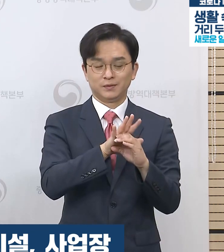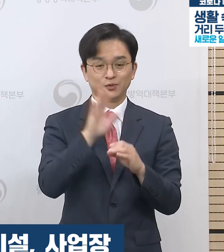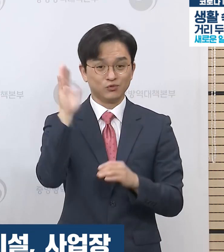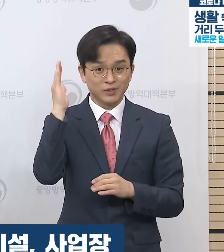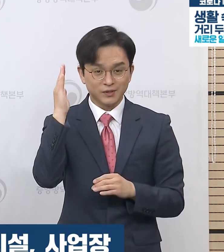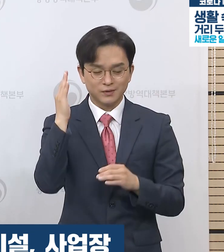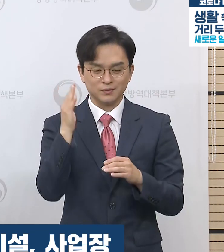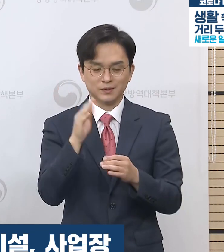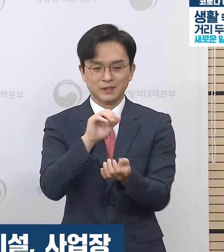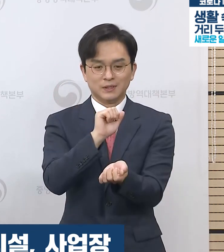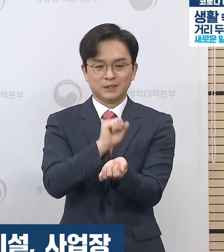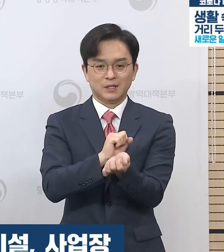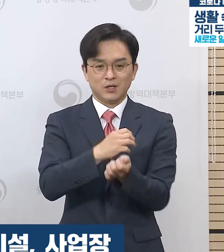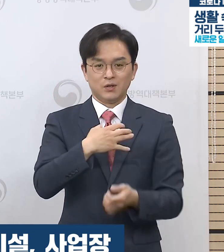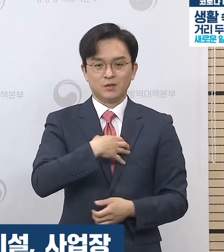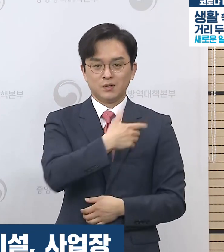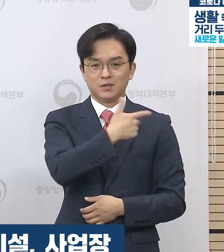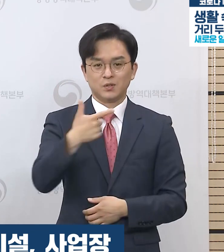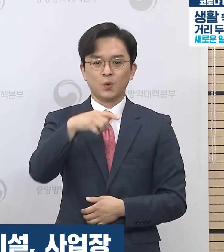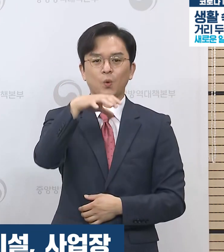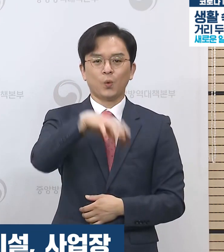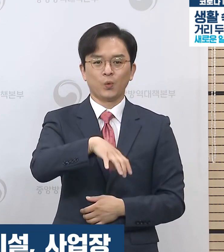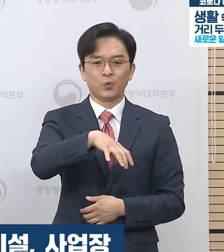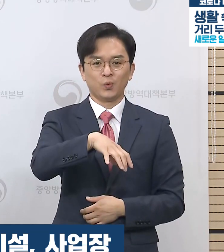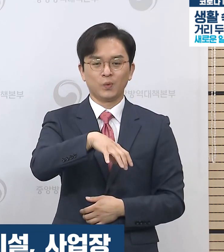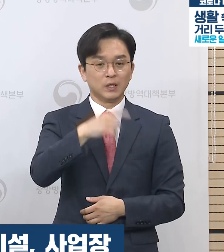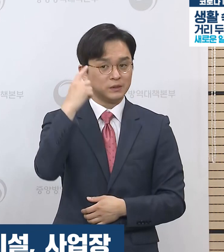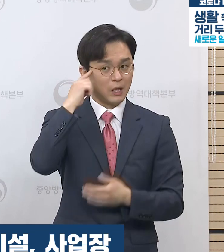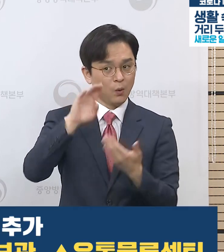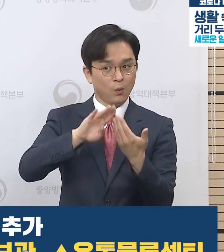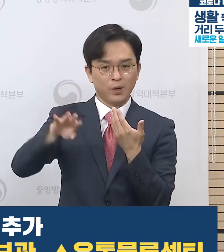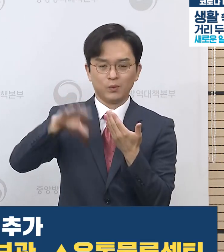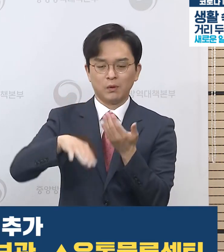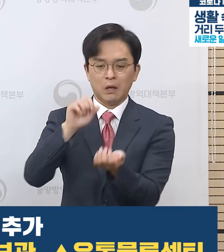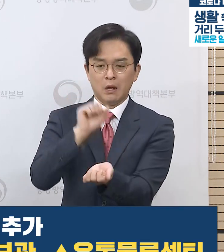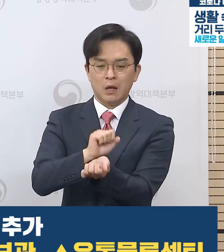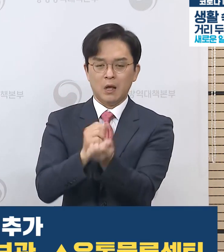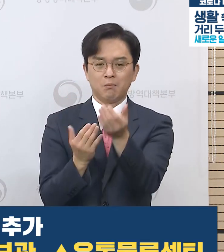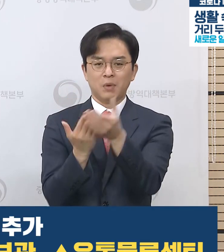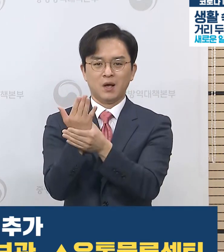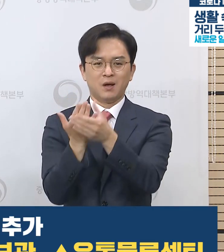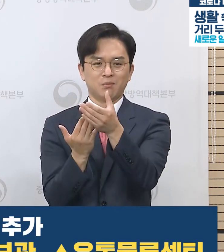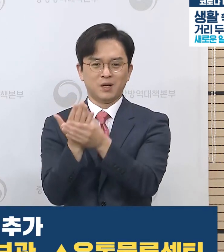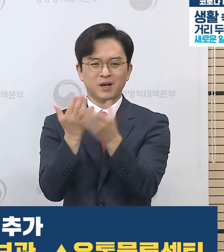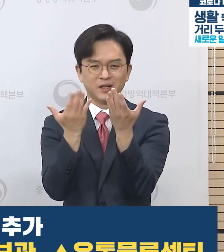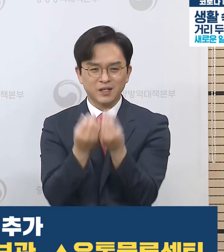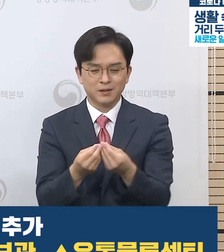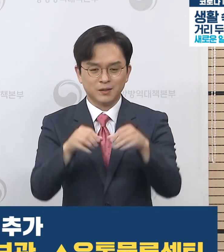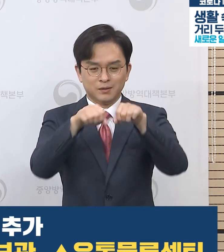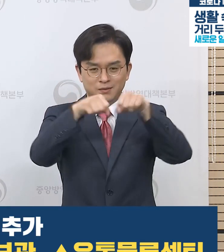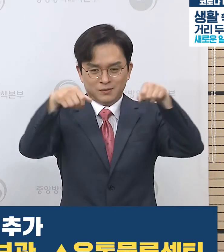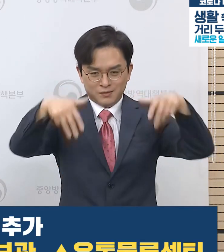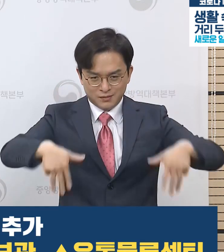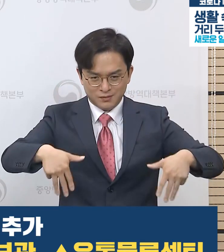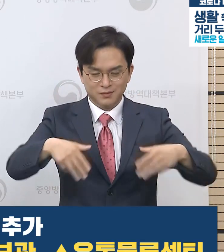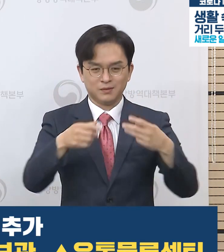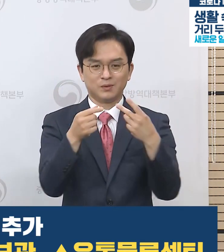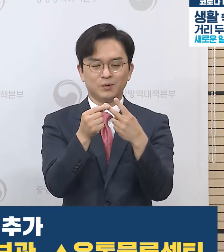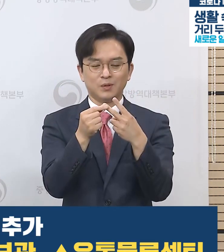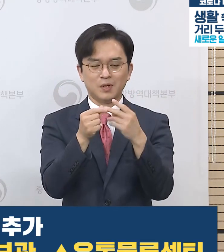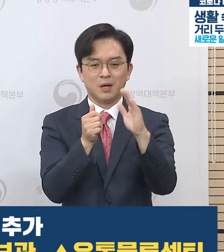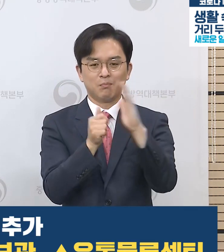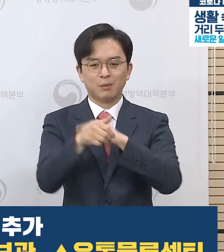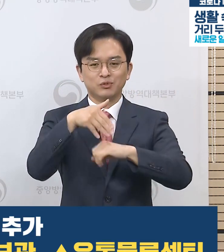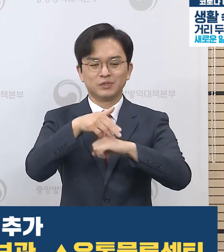그리고 사업장에서 감염 확산 사례가 발생함에 따라서 방문 판매 등 직접 판매 홍보관,